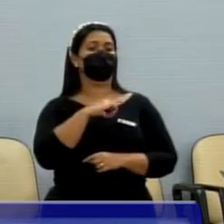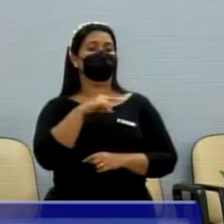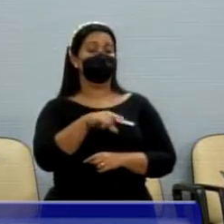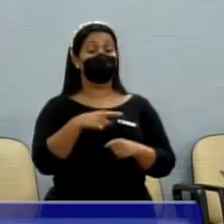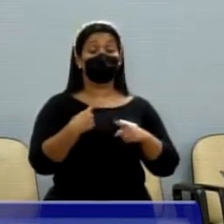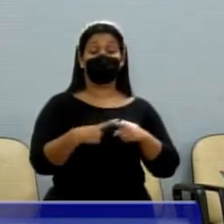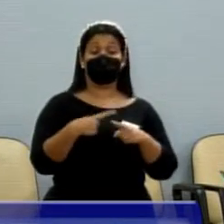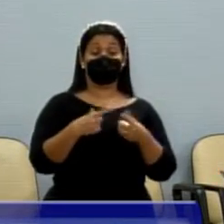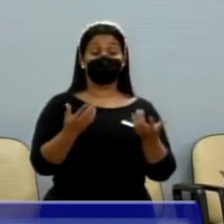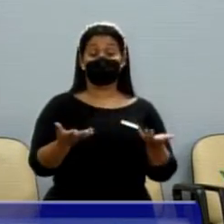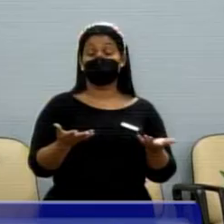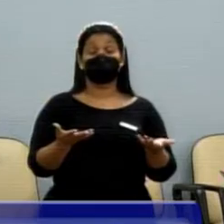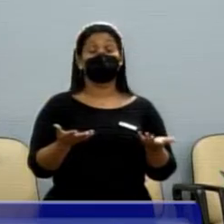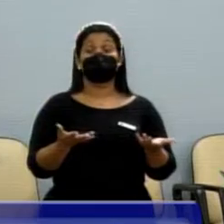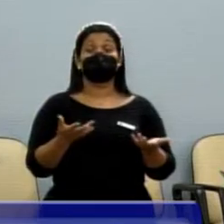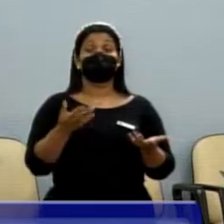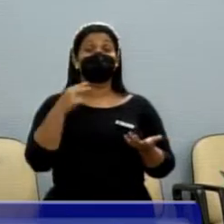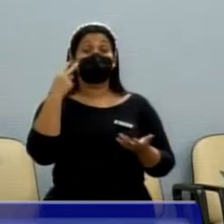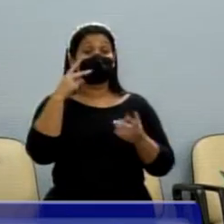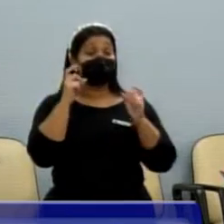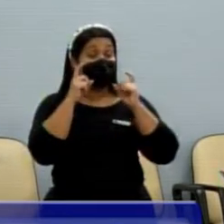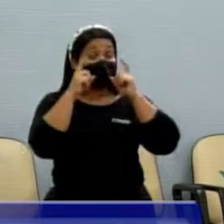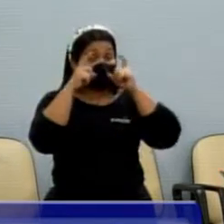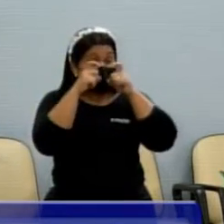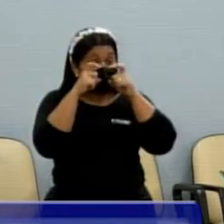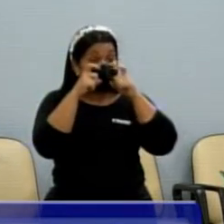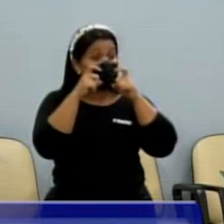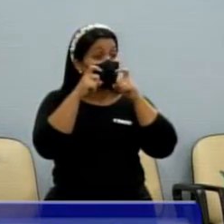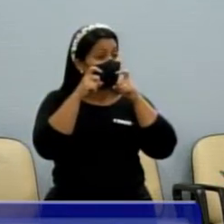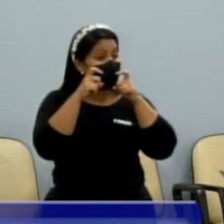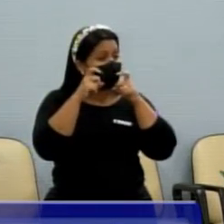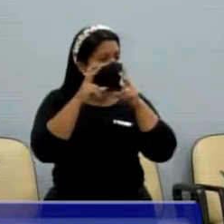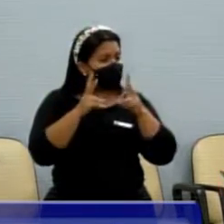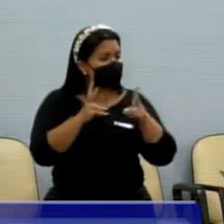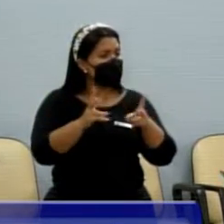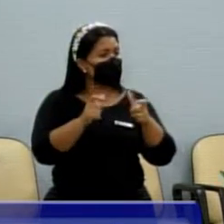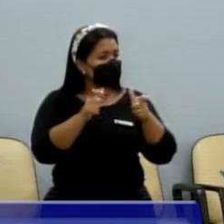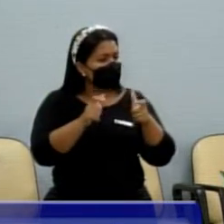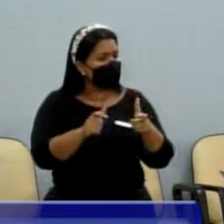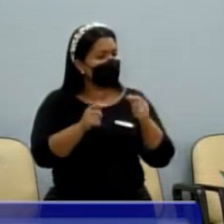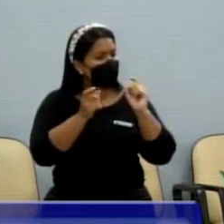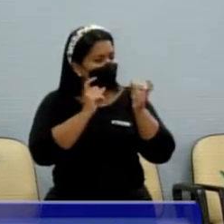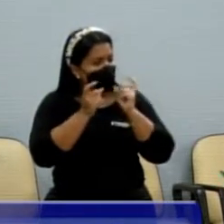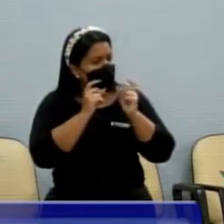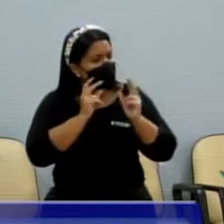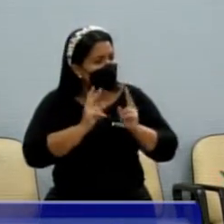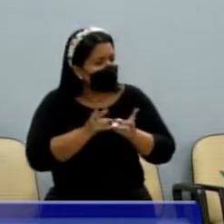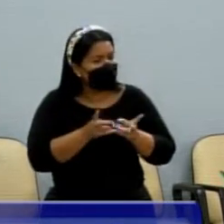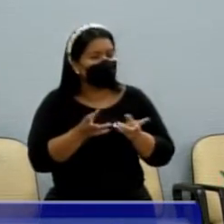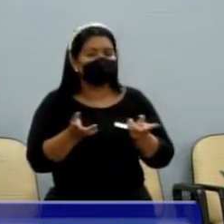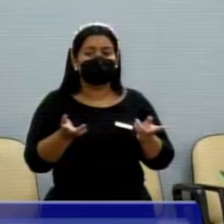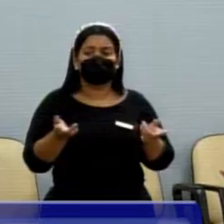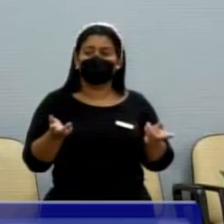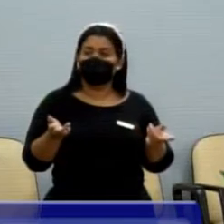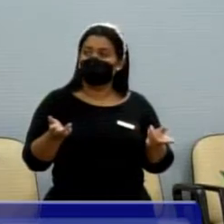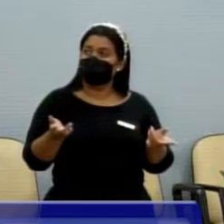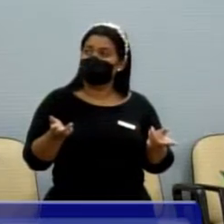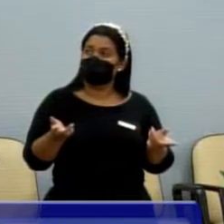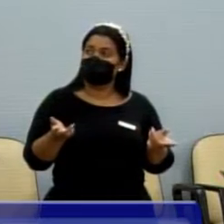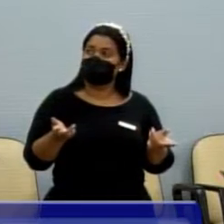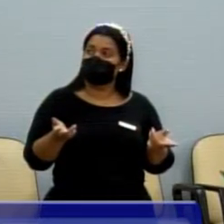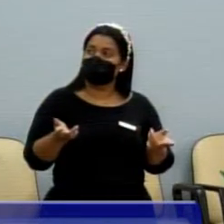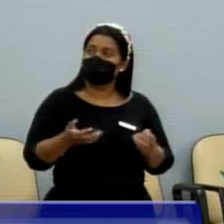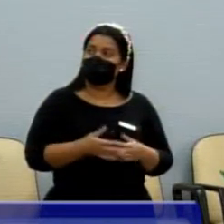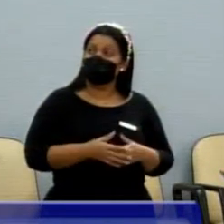porque nenhum momento Doutor Aldenice esteve no mesmo balão mesma reunião mesmo